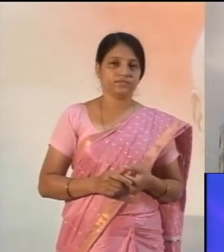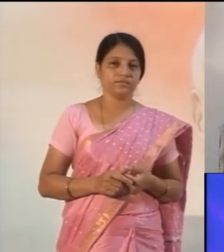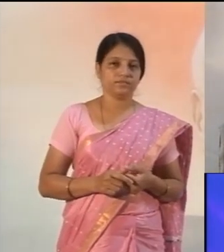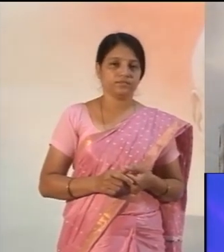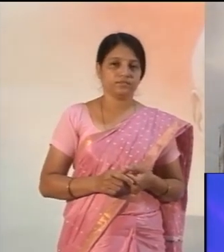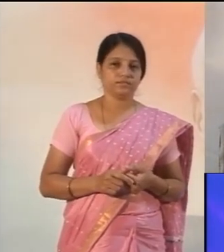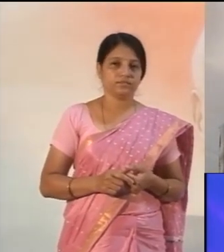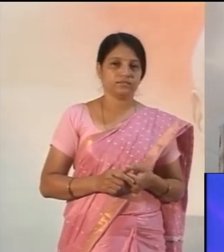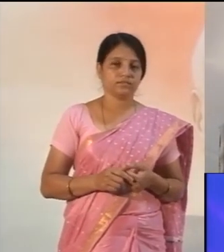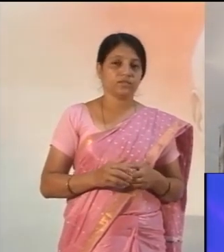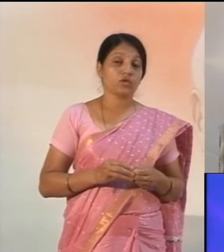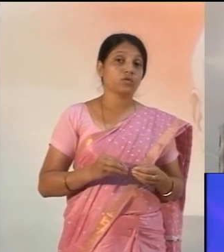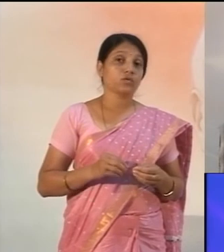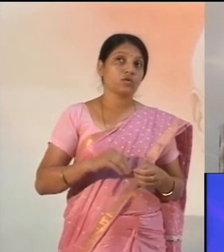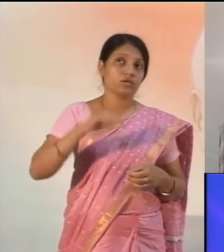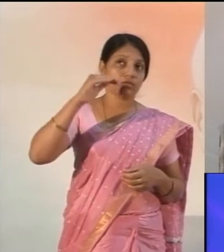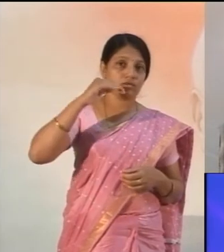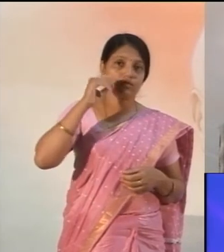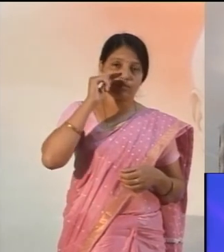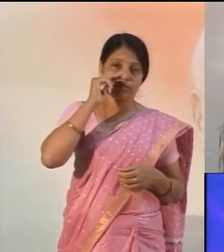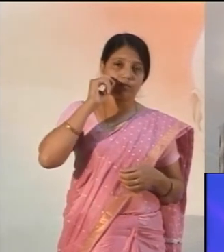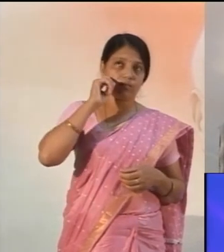और बड़ों के आशीर्वाद